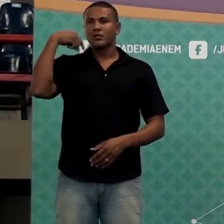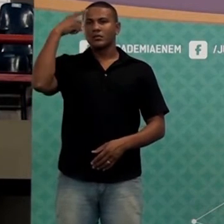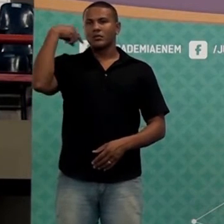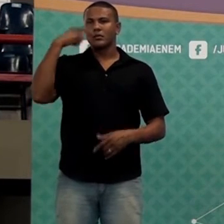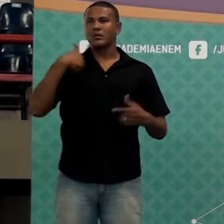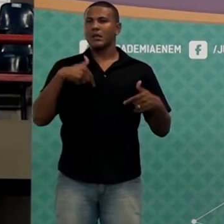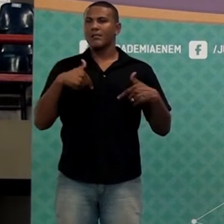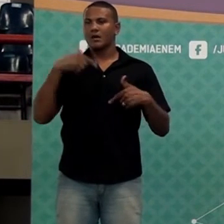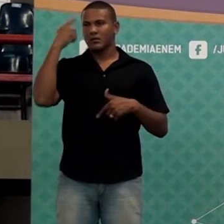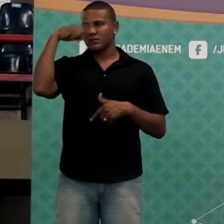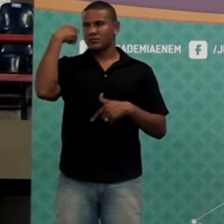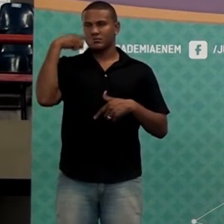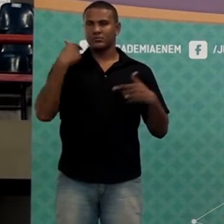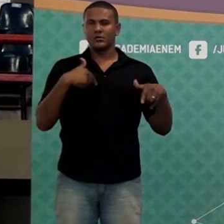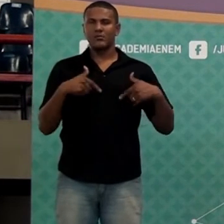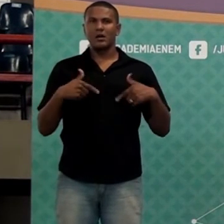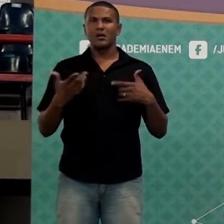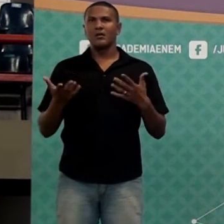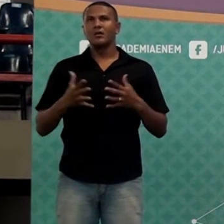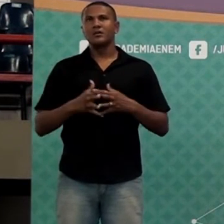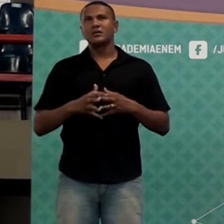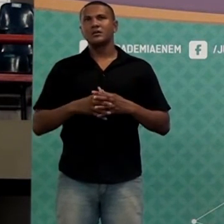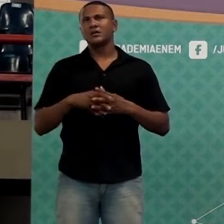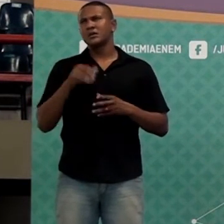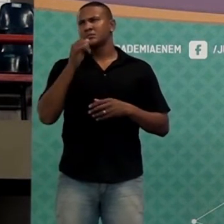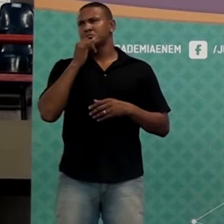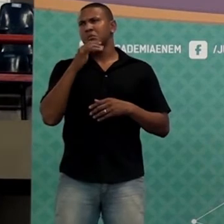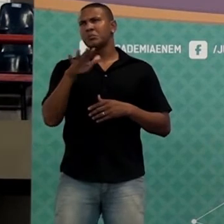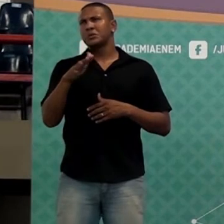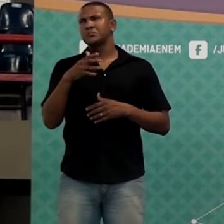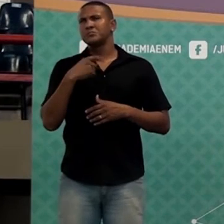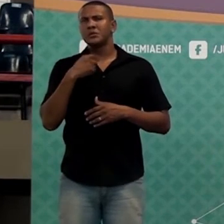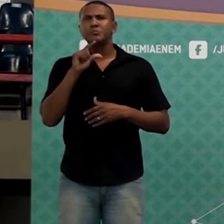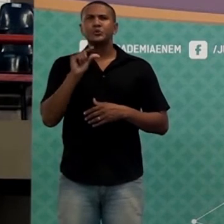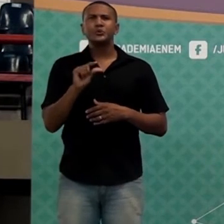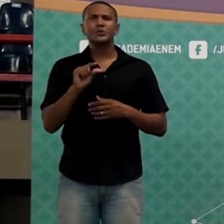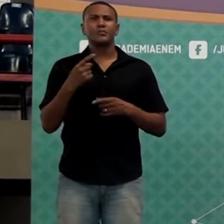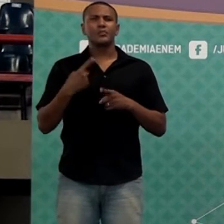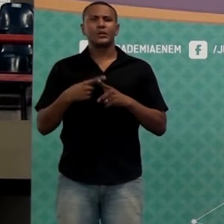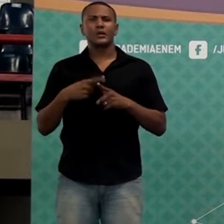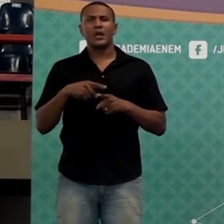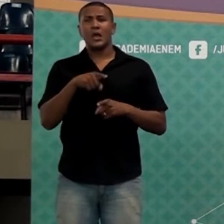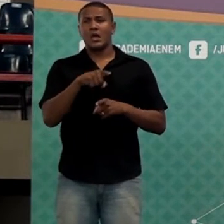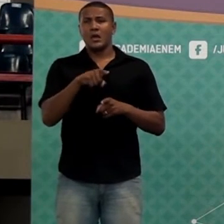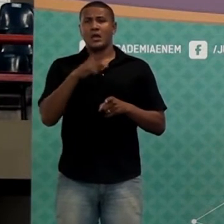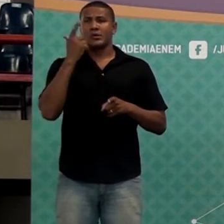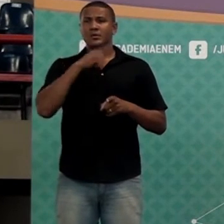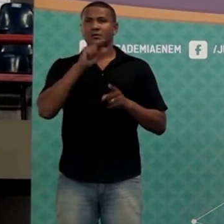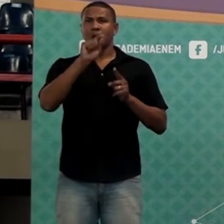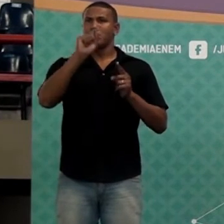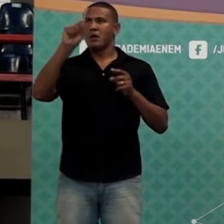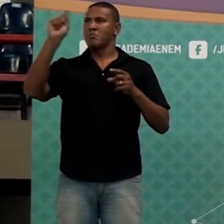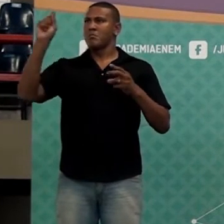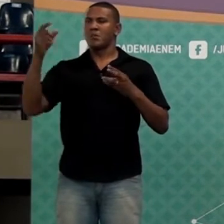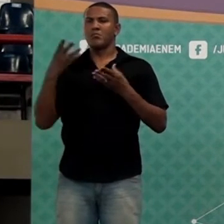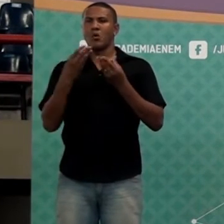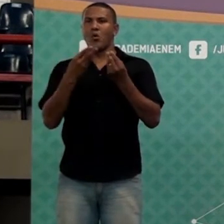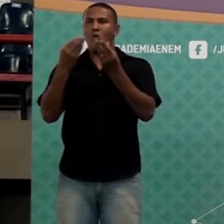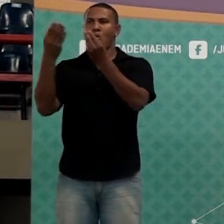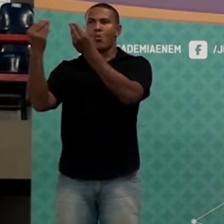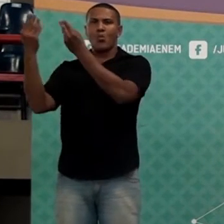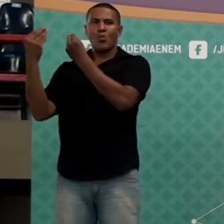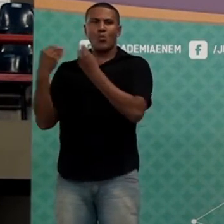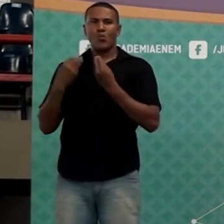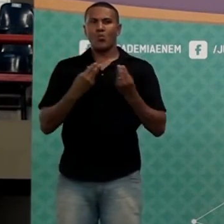uma carga horária de um trabalho de um jovem desse aqui é pequena, porque ele tem vários funcionários públicos e tem muita